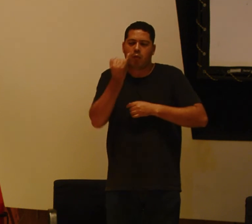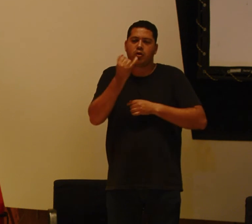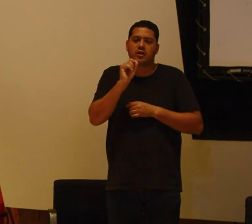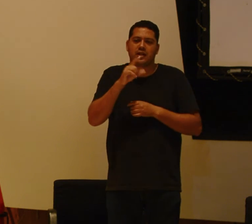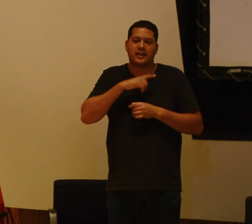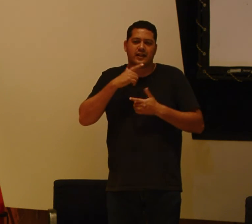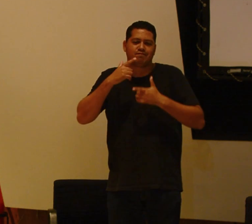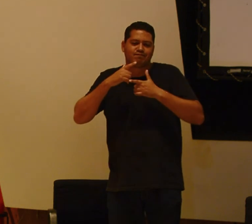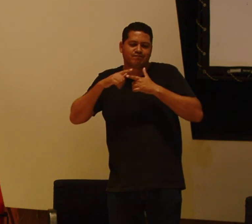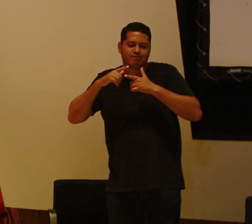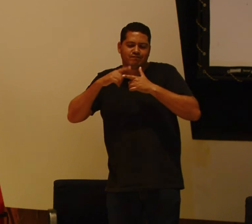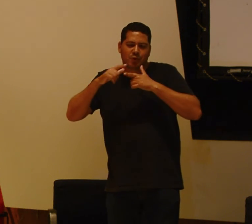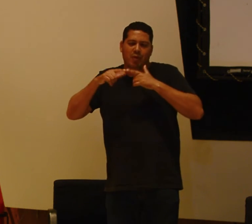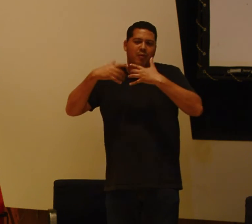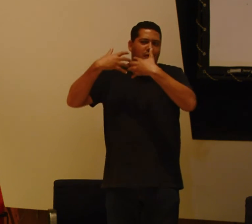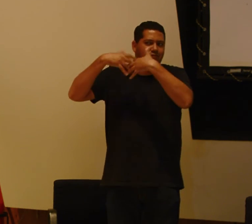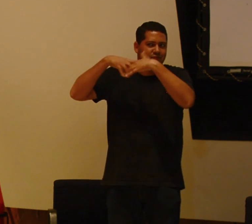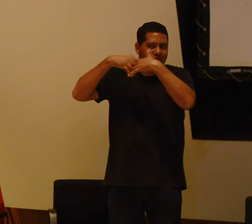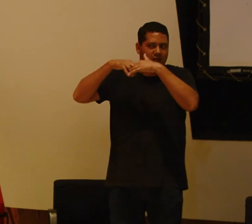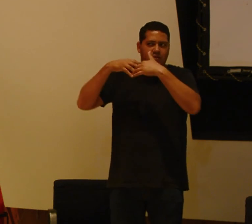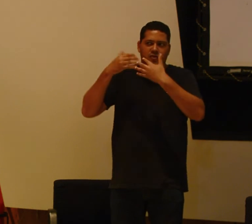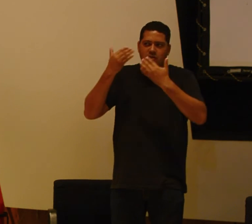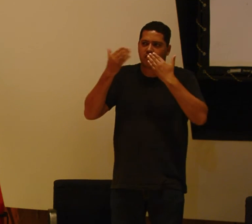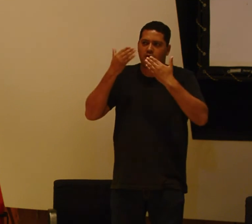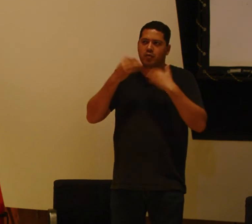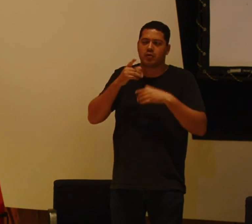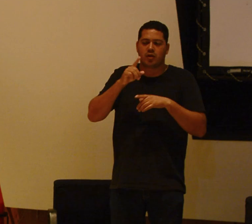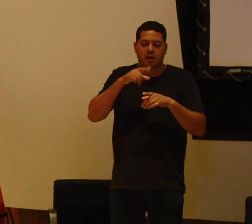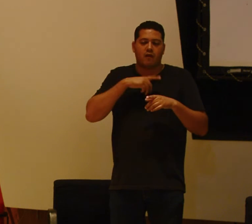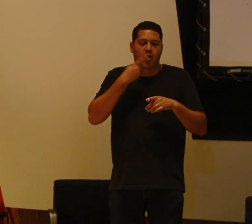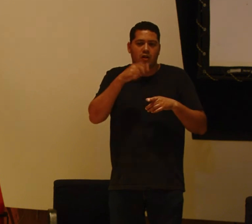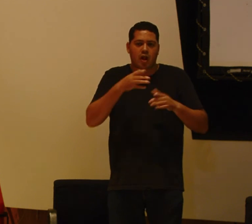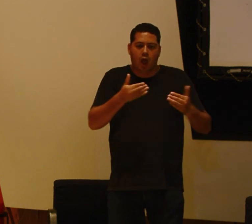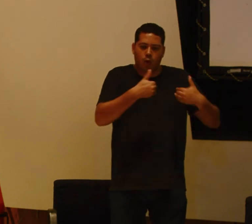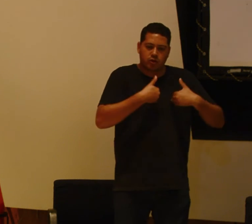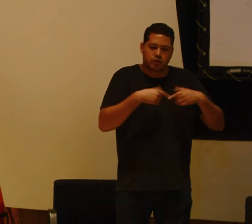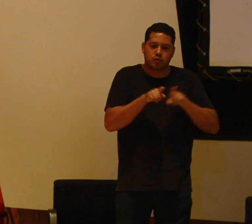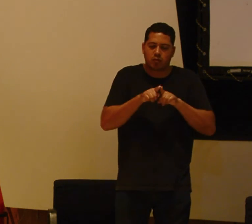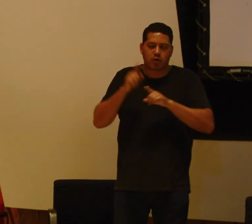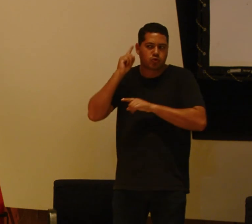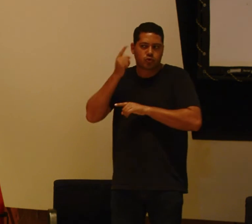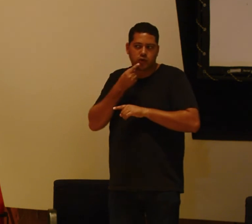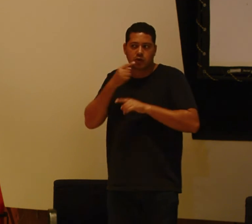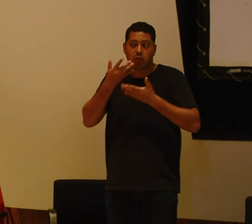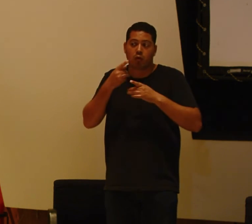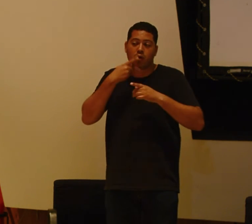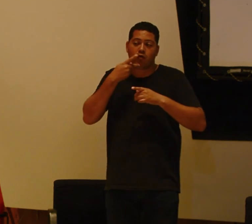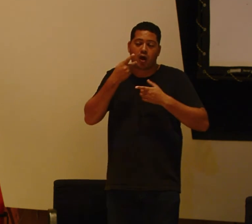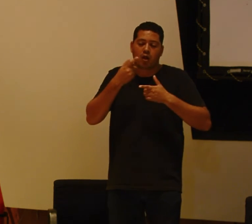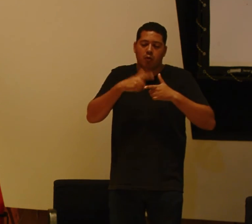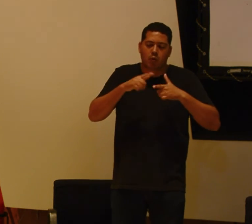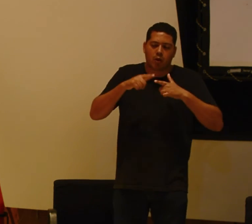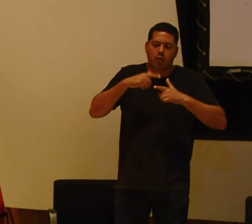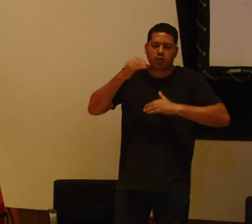do neurodesenvolvimento em geral. E aqui a gente está falando de autismo, de surdez, mas quando a gente fala de transtornos do neurodesenvolvimento, assim